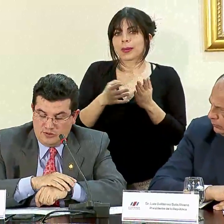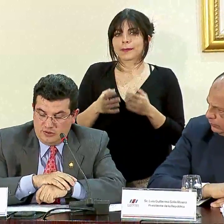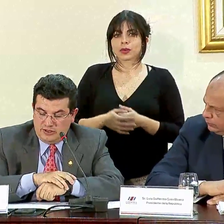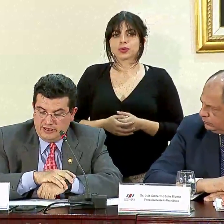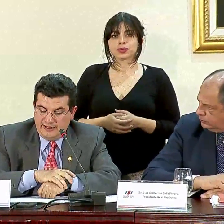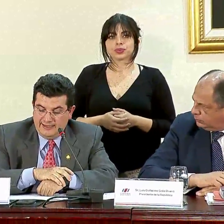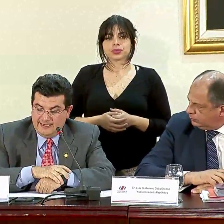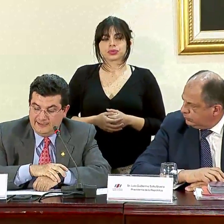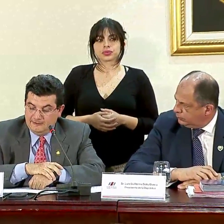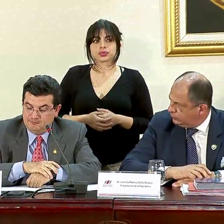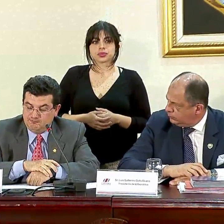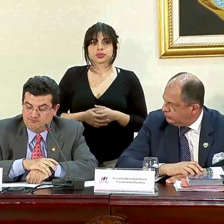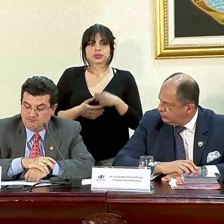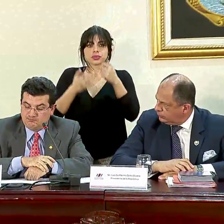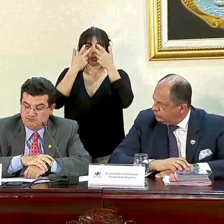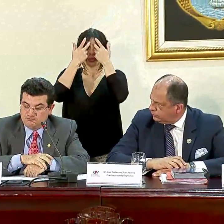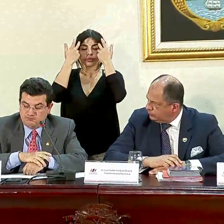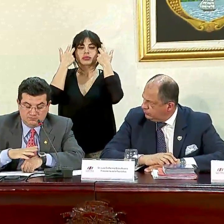ejemplo.